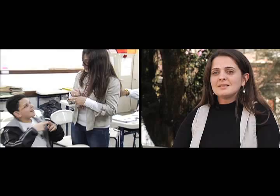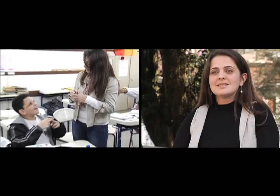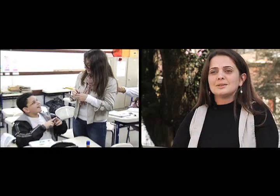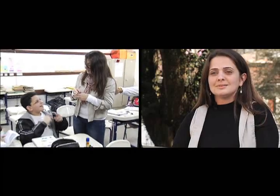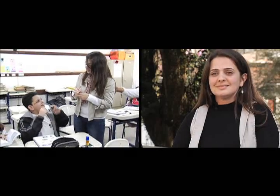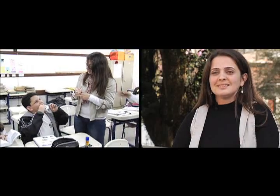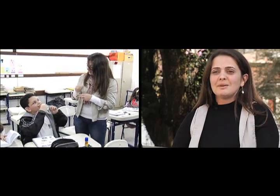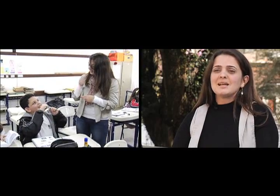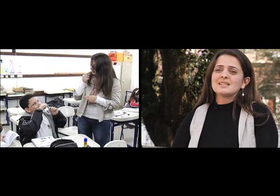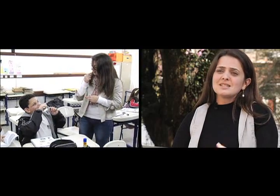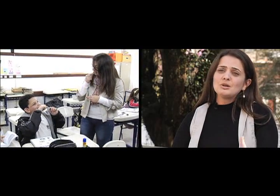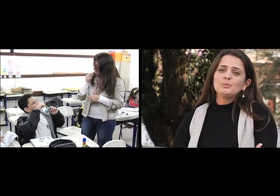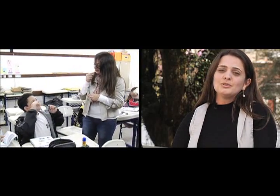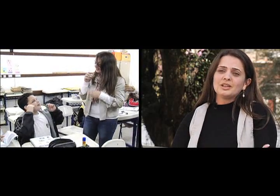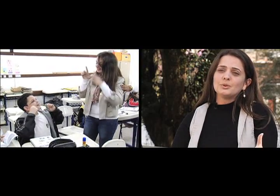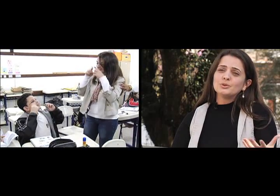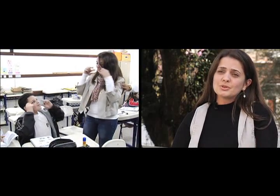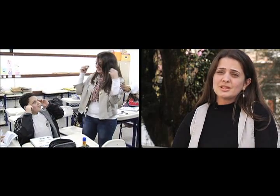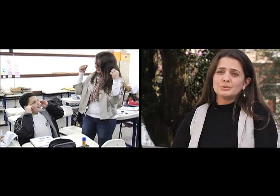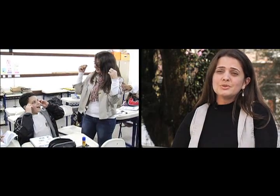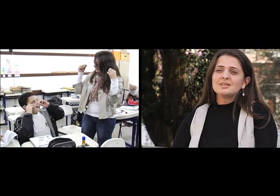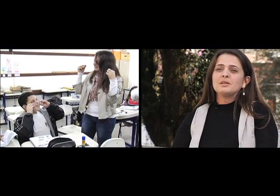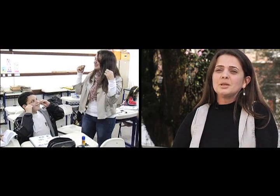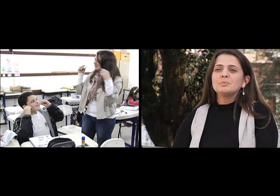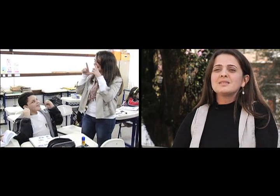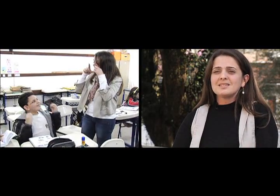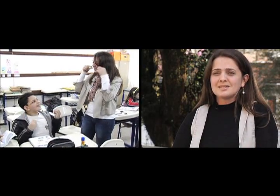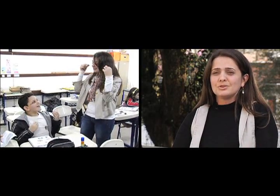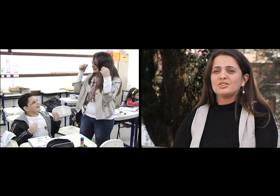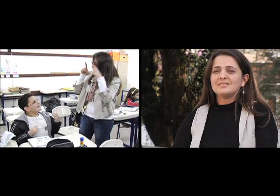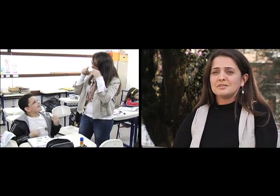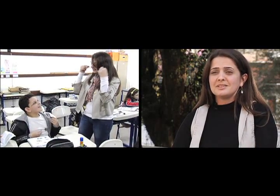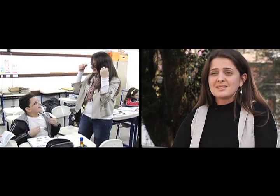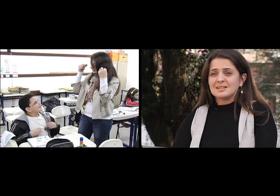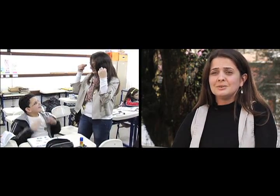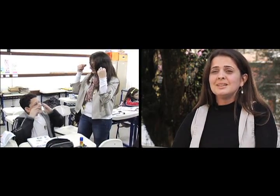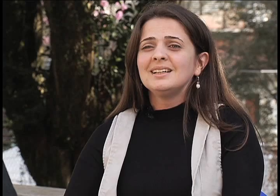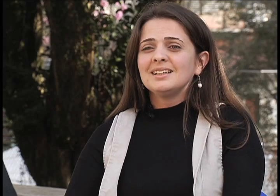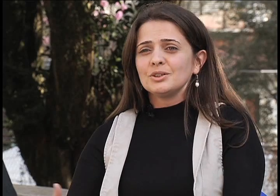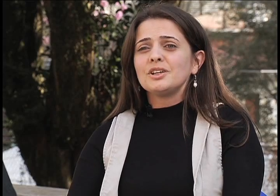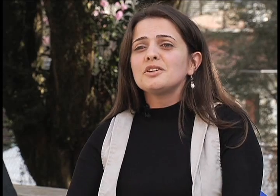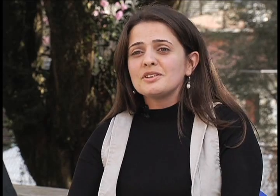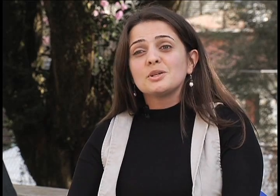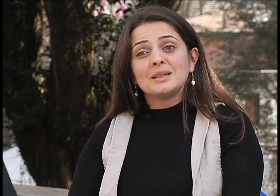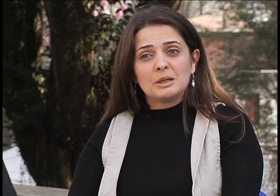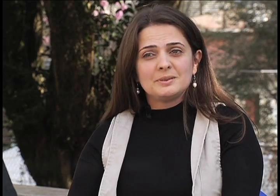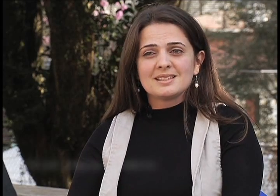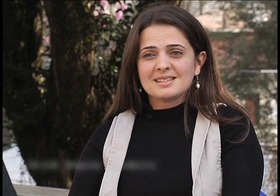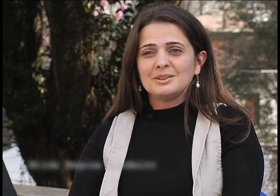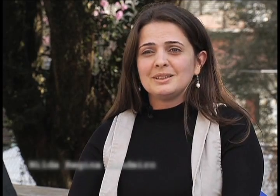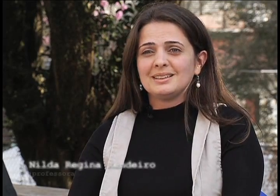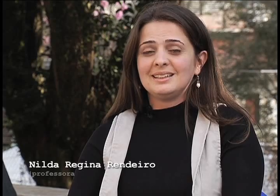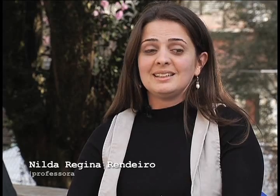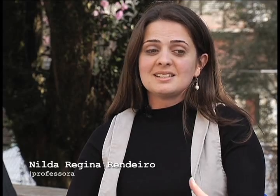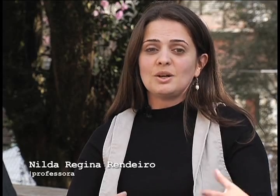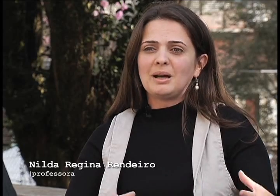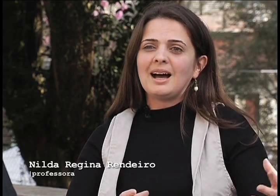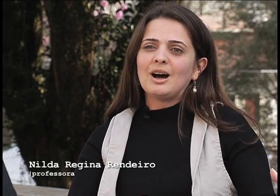adaptação, né? Mas assim como eu tenho outros alunos que também precisam de intervenção, que eu tenho que fazer uma adaptação em relação à aula